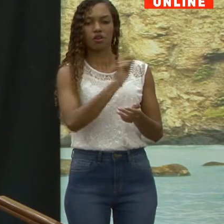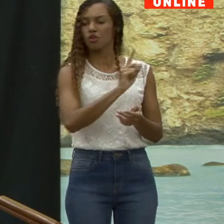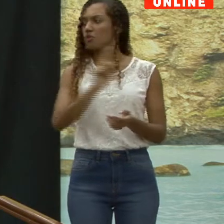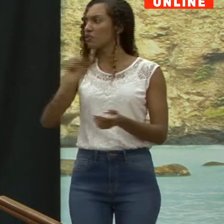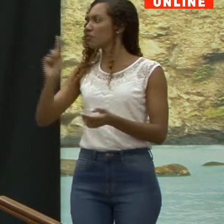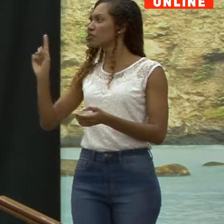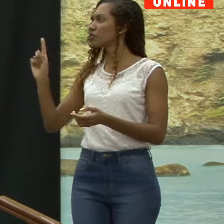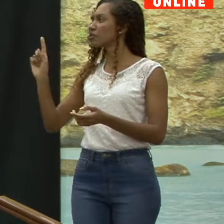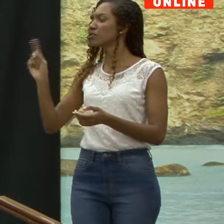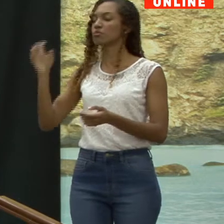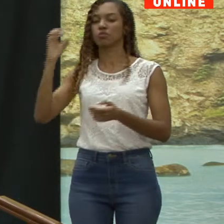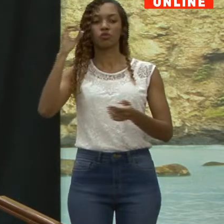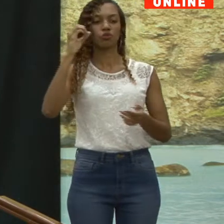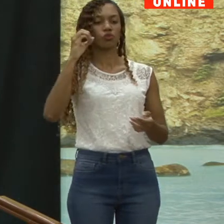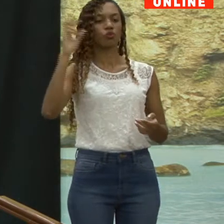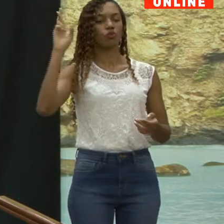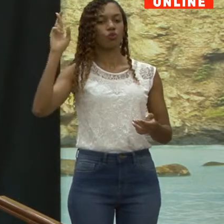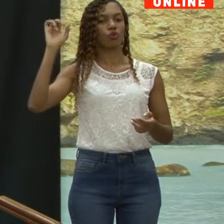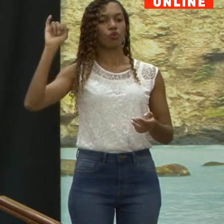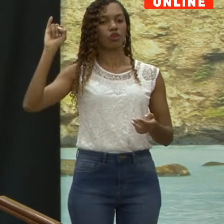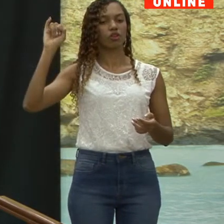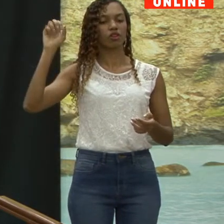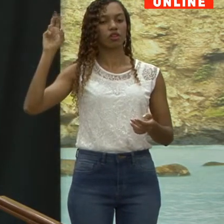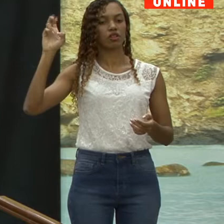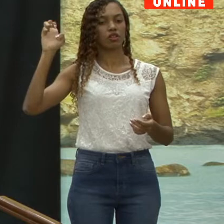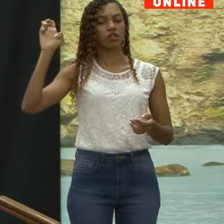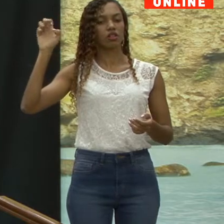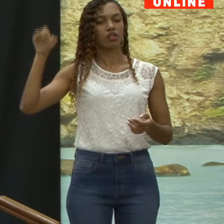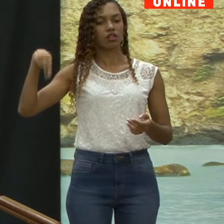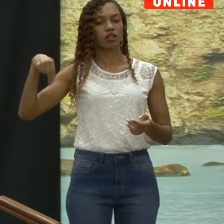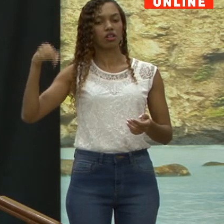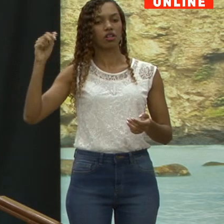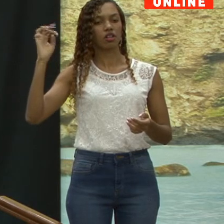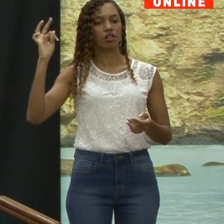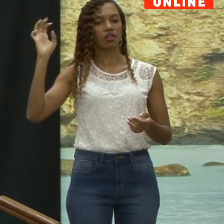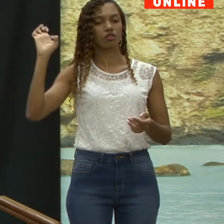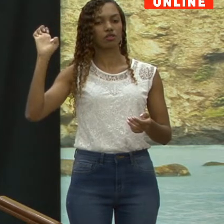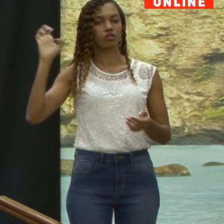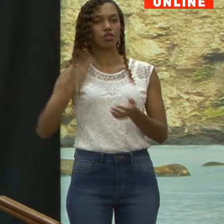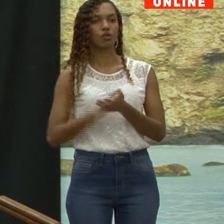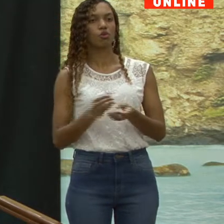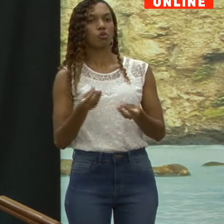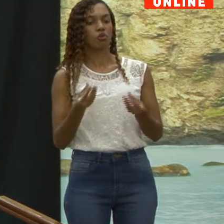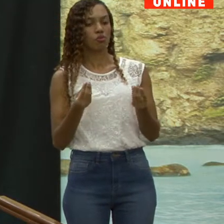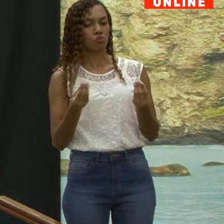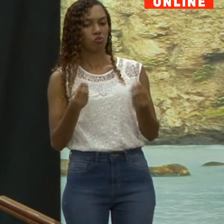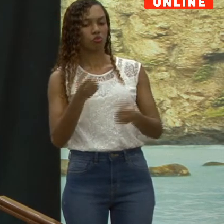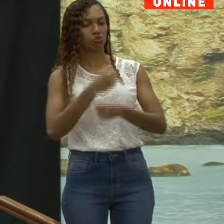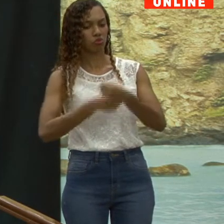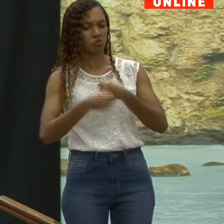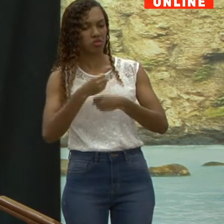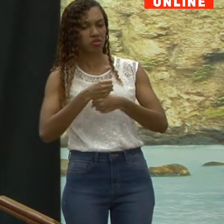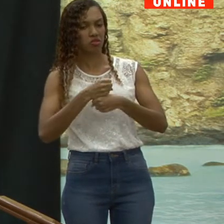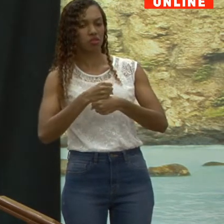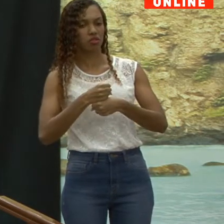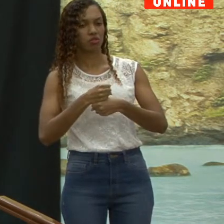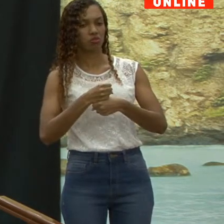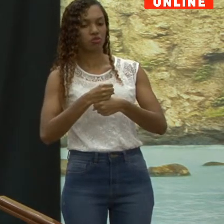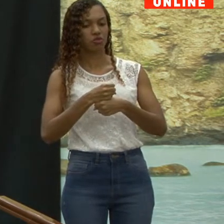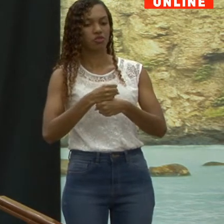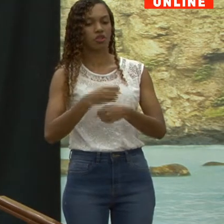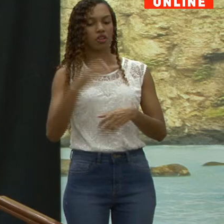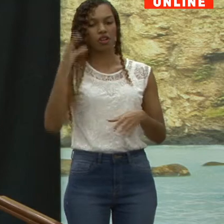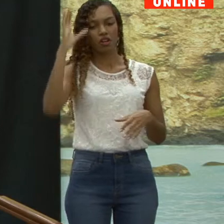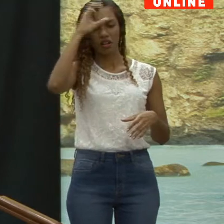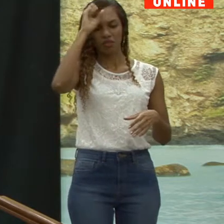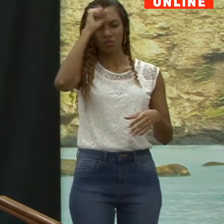Já há muitos anos que eu estudo teologia e aprendi uma coisa na Bíblia Sagrada: a Oriente